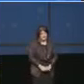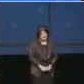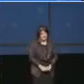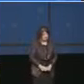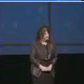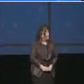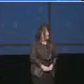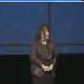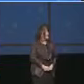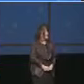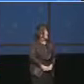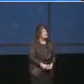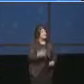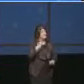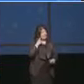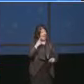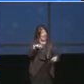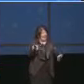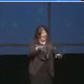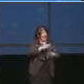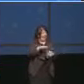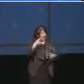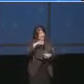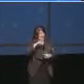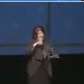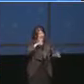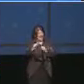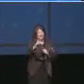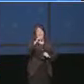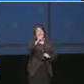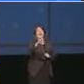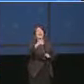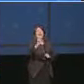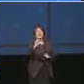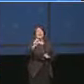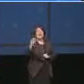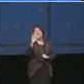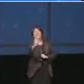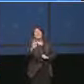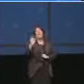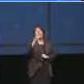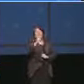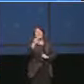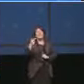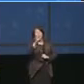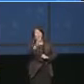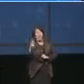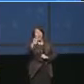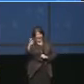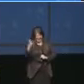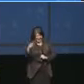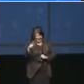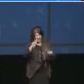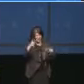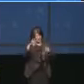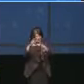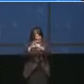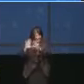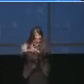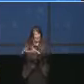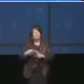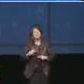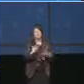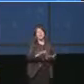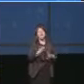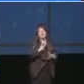su di Kraftwerk di Trans-Europe Express ovviamente si parlerà molto d'Europa come dicevo al Salone del Libro Fernando